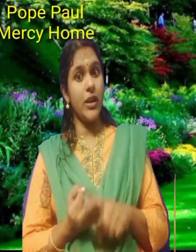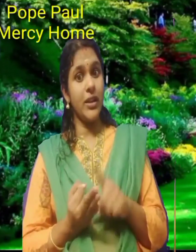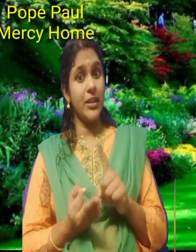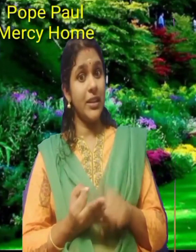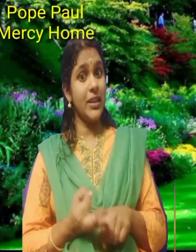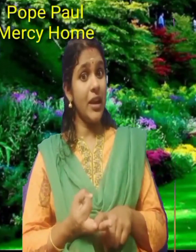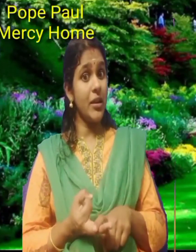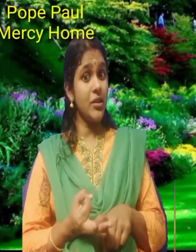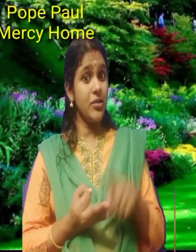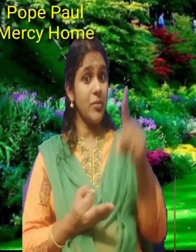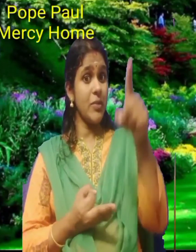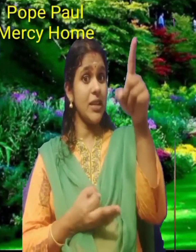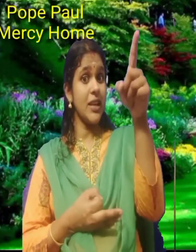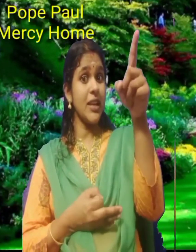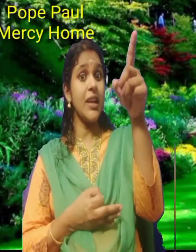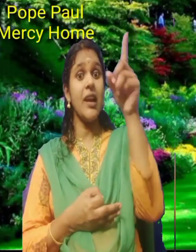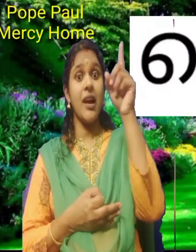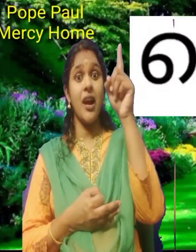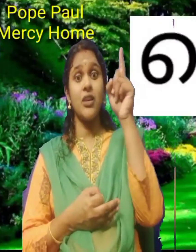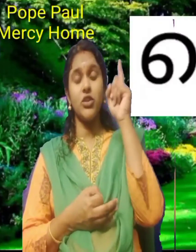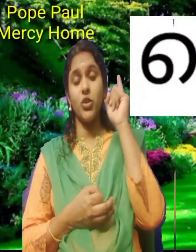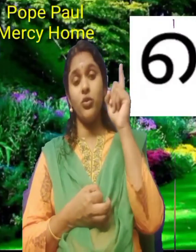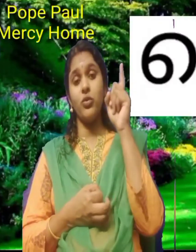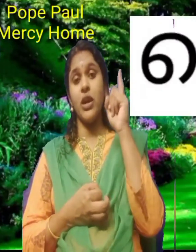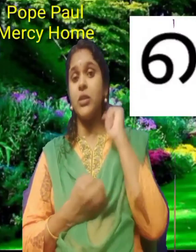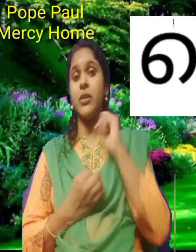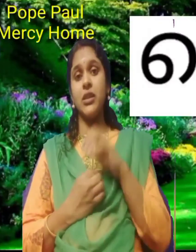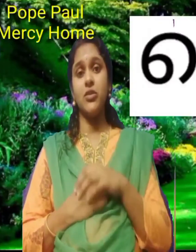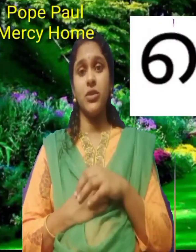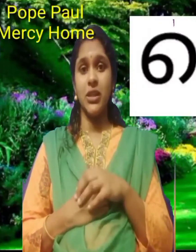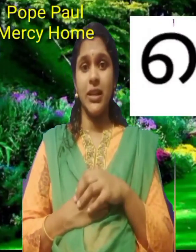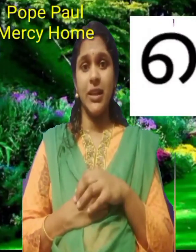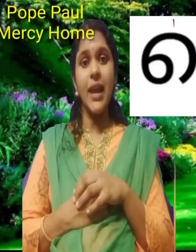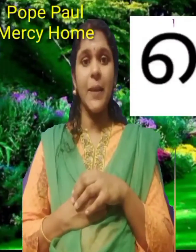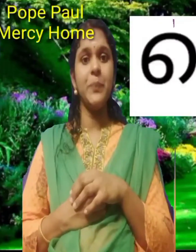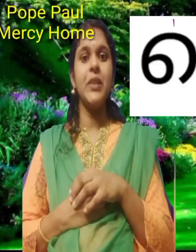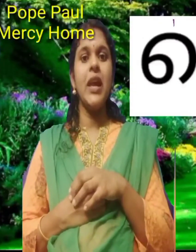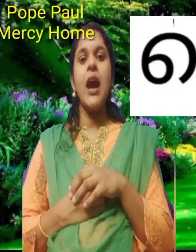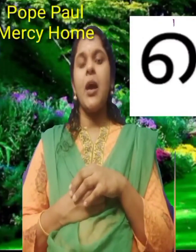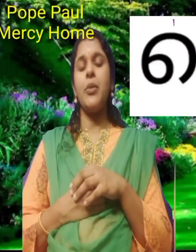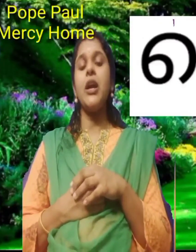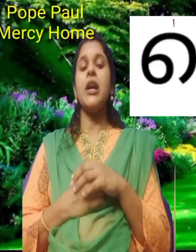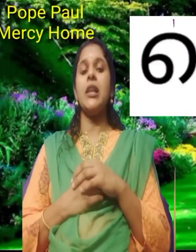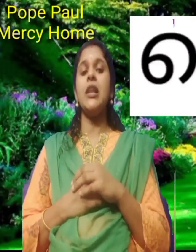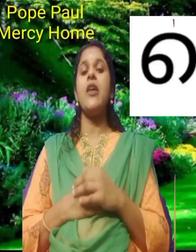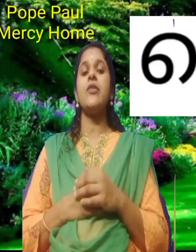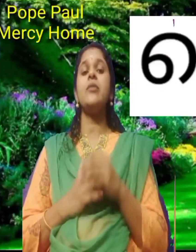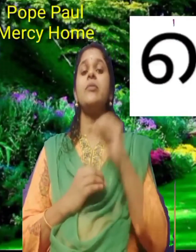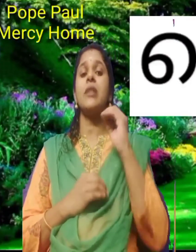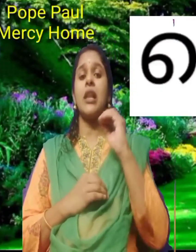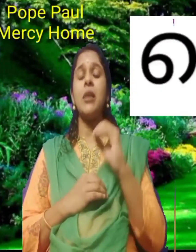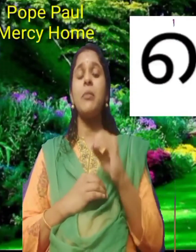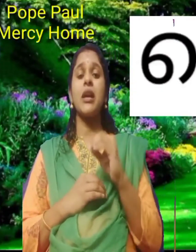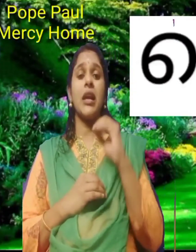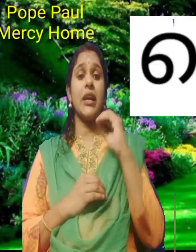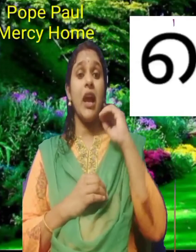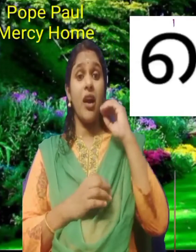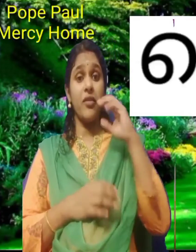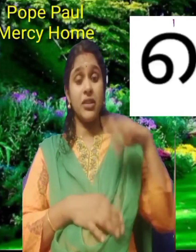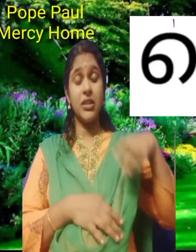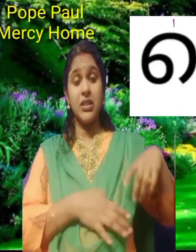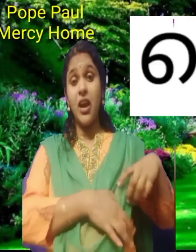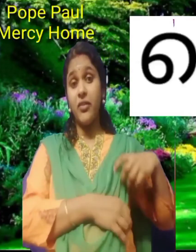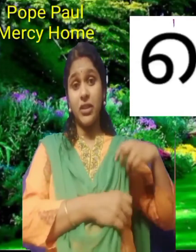ചൊവ്വ. ഇന്ന് ഏതാ ദിവസം പഠിക്കണേ? ആ ചൊവ്വ എന്ന് പറഞ്ഞ ദിവസമാണ് അല്ലേ. അപ്പൊ എല്ലാവരും നല്ല